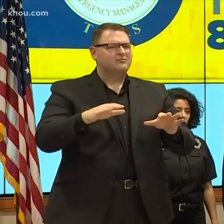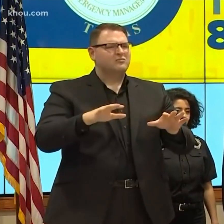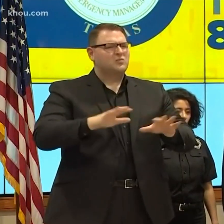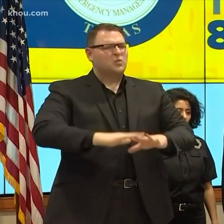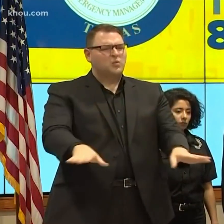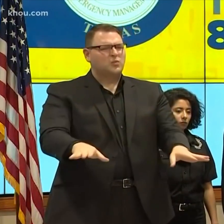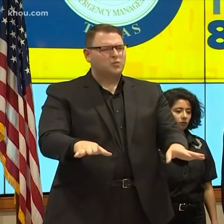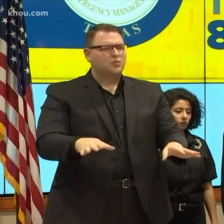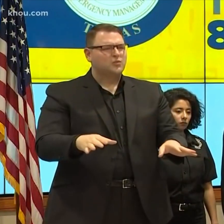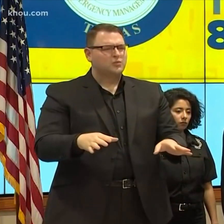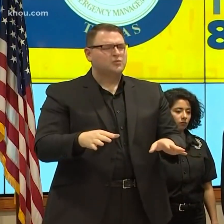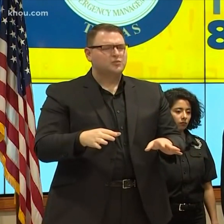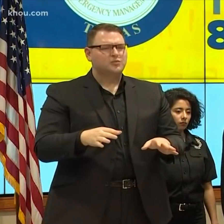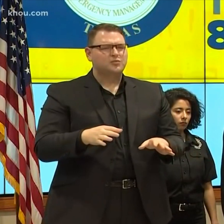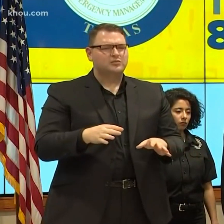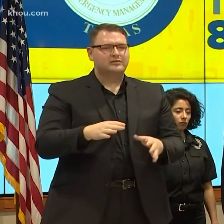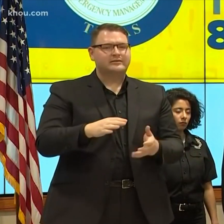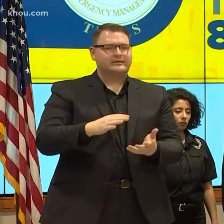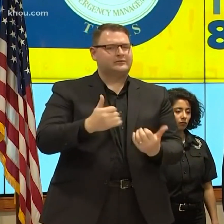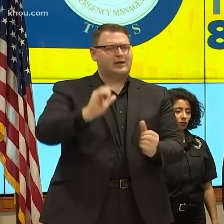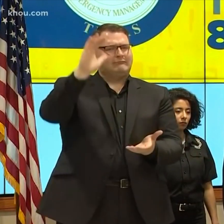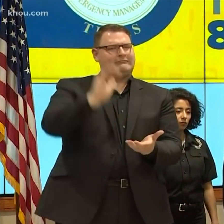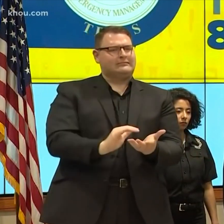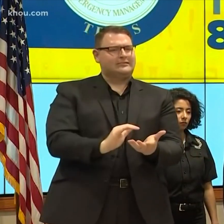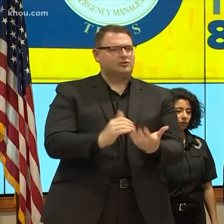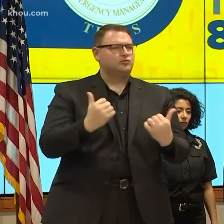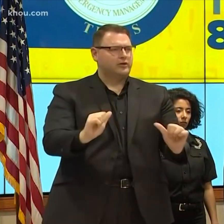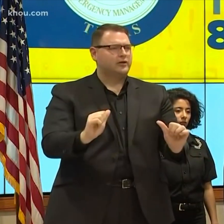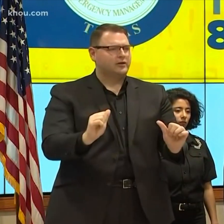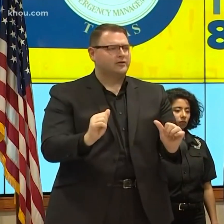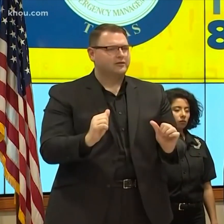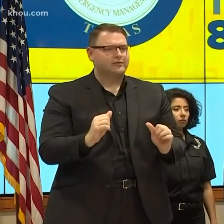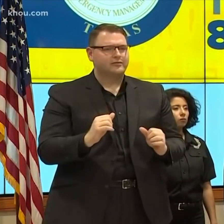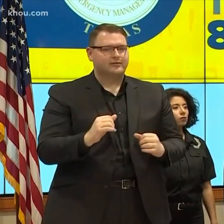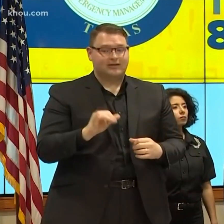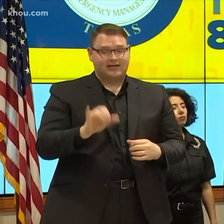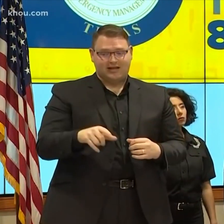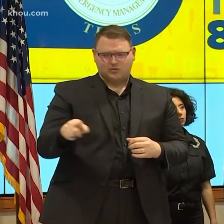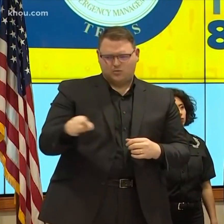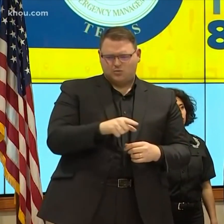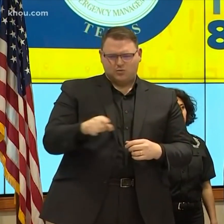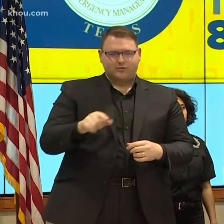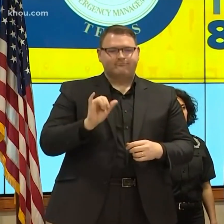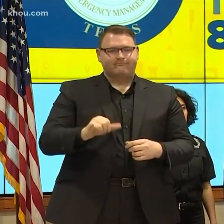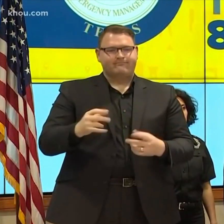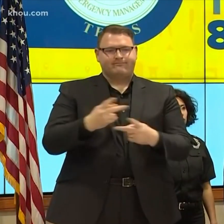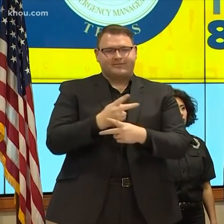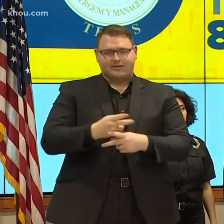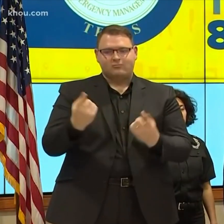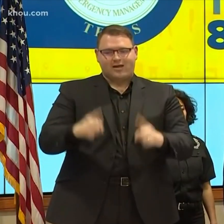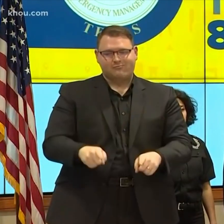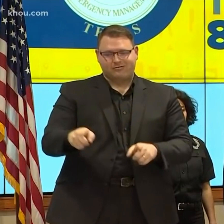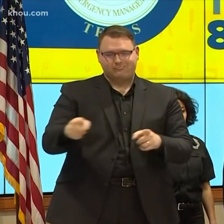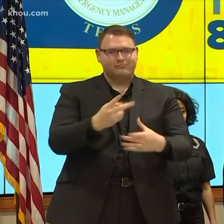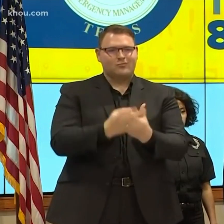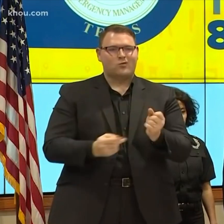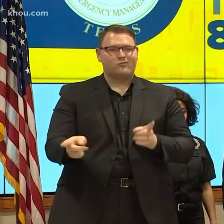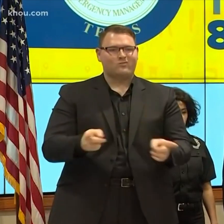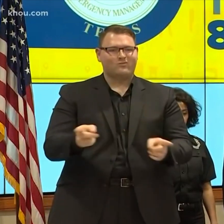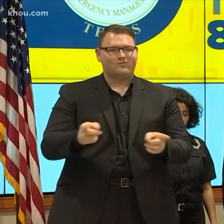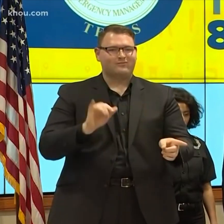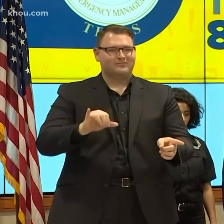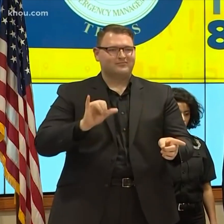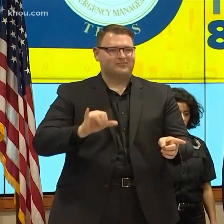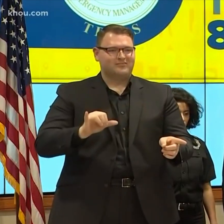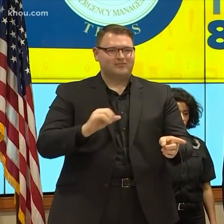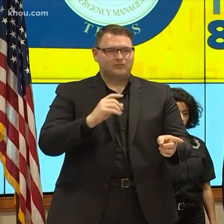từng du lịch sang Ai Cập. Một người khác khoảng chừng 70 tuổi đã ngã bệnh tại quận Fort Bend. Họ bắt đầu bộc phát những triệu chứng